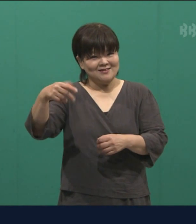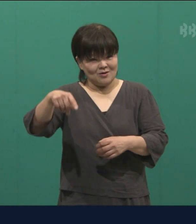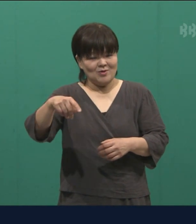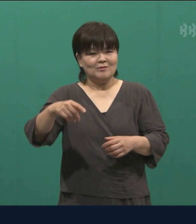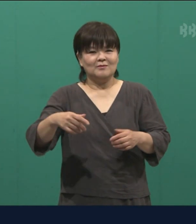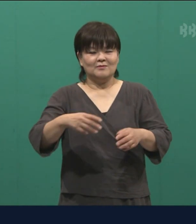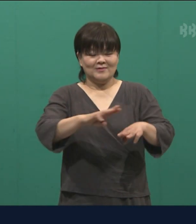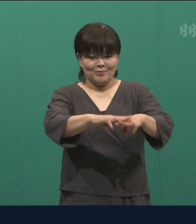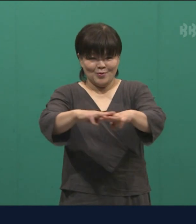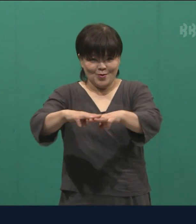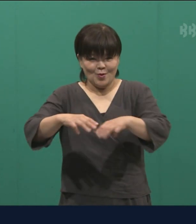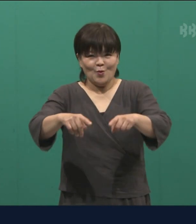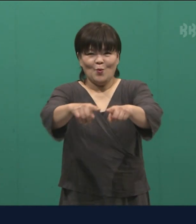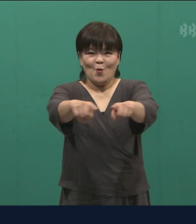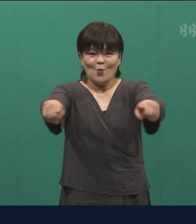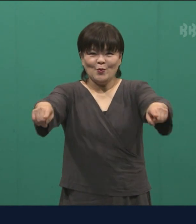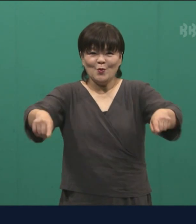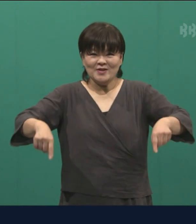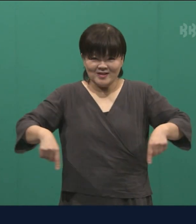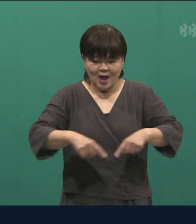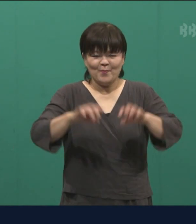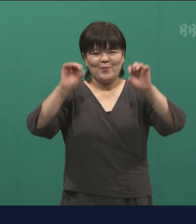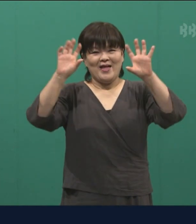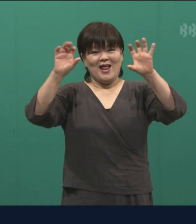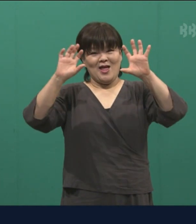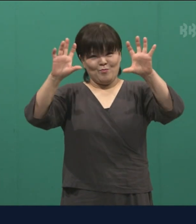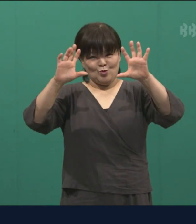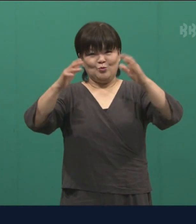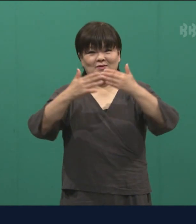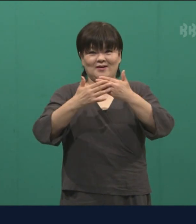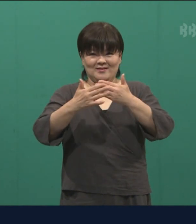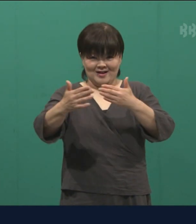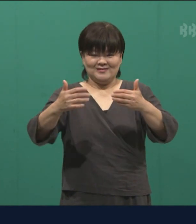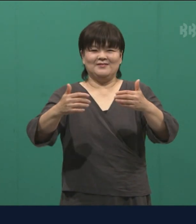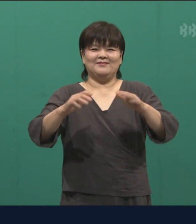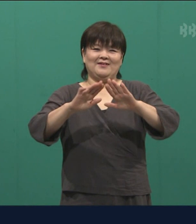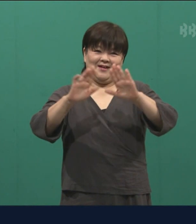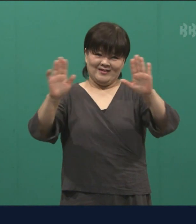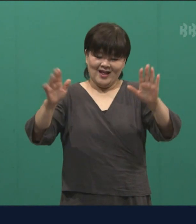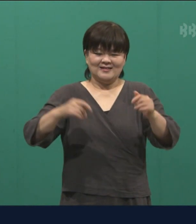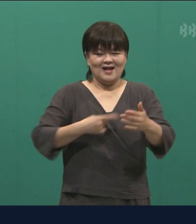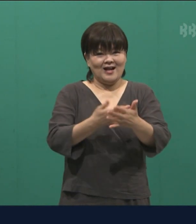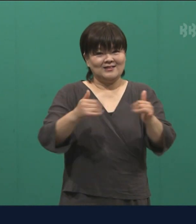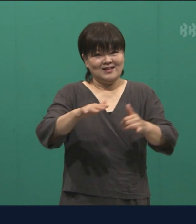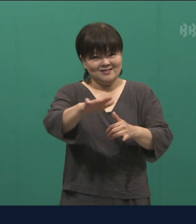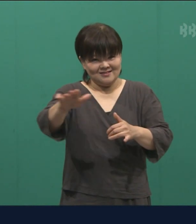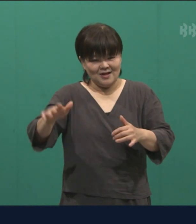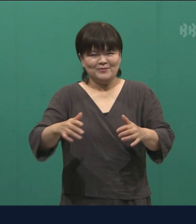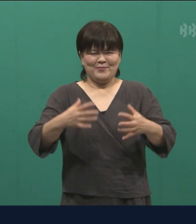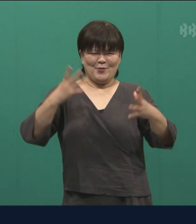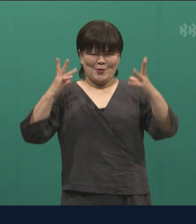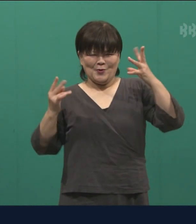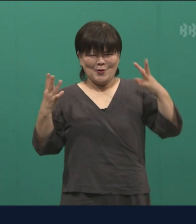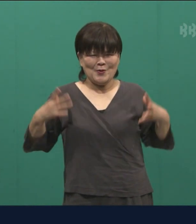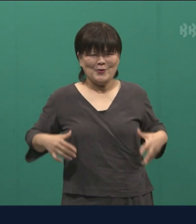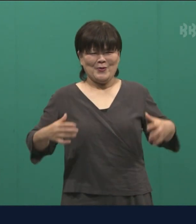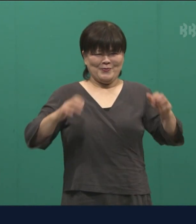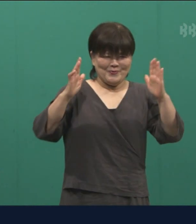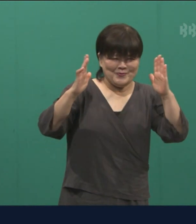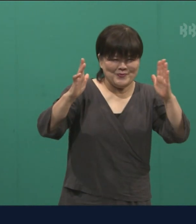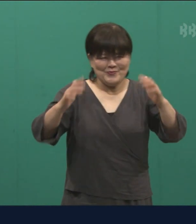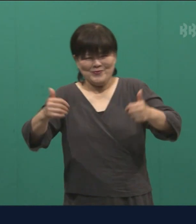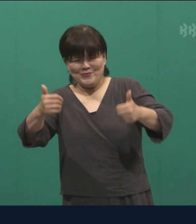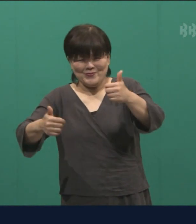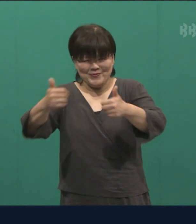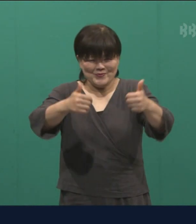守山市では水田をコートにしてバレーボール大会が開かれ、参加者たちが泥だらけになりながら